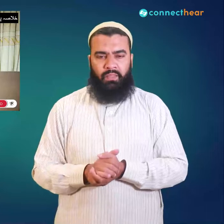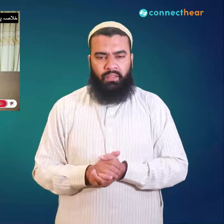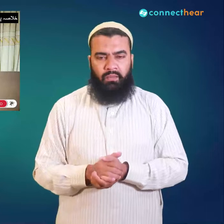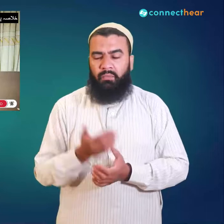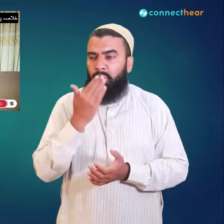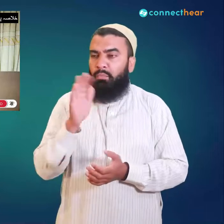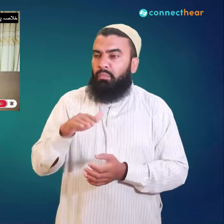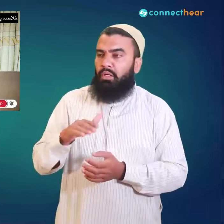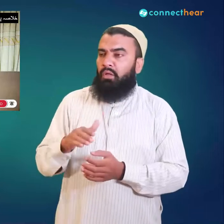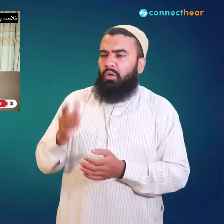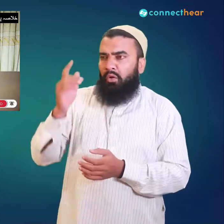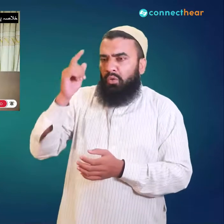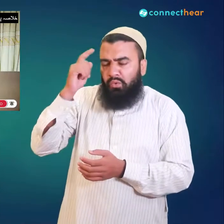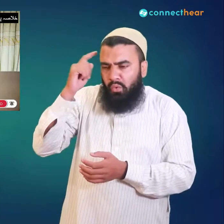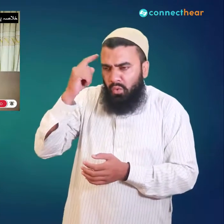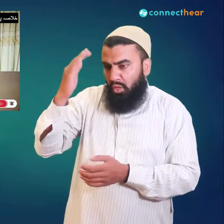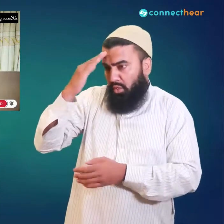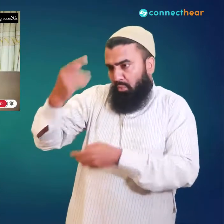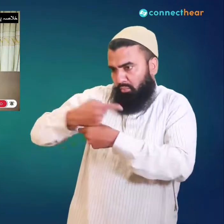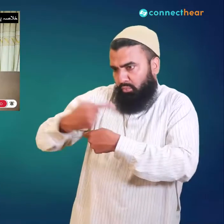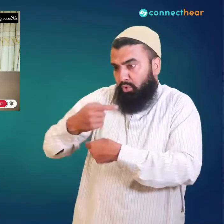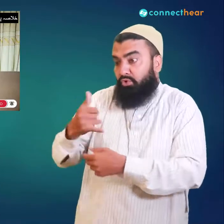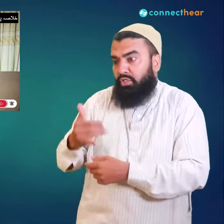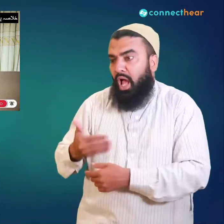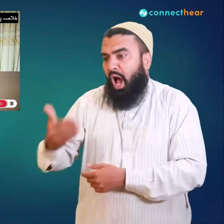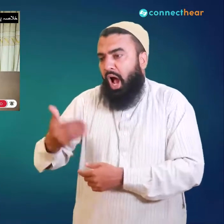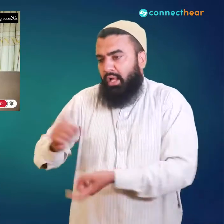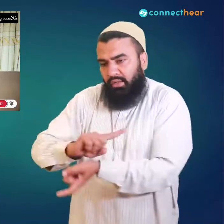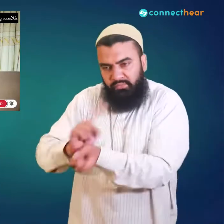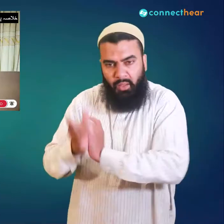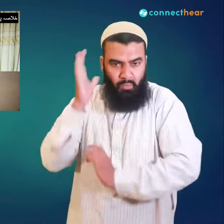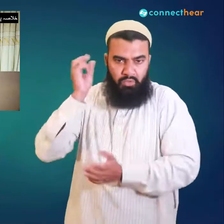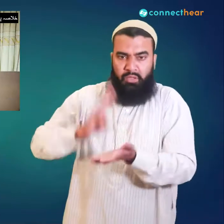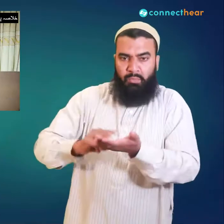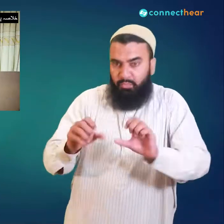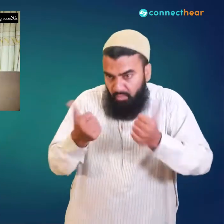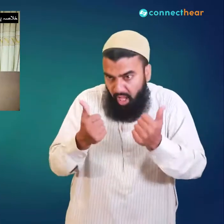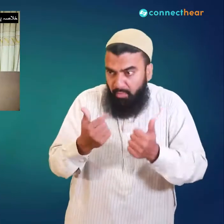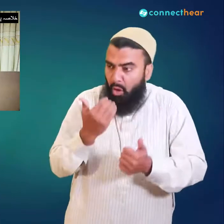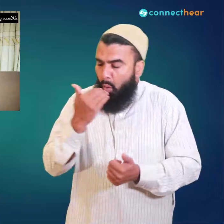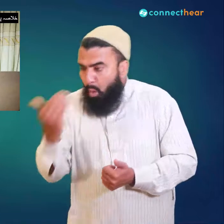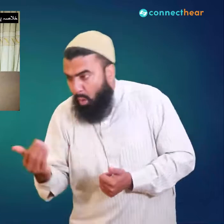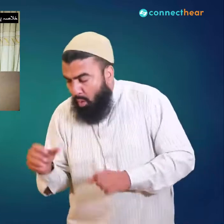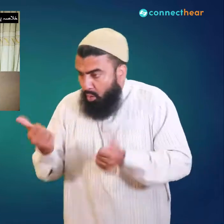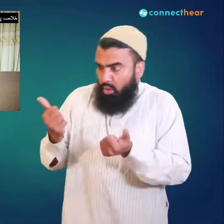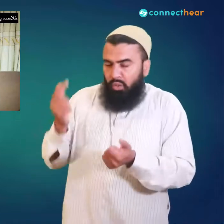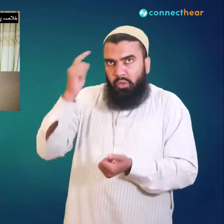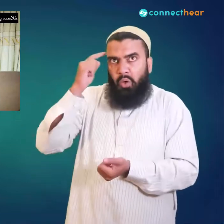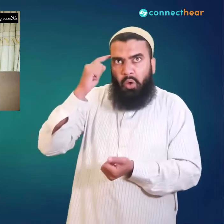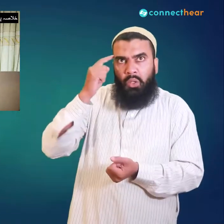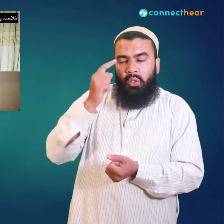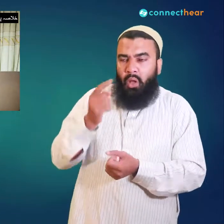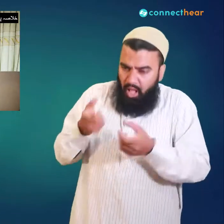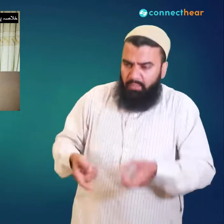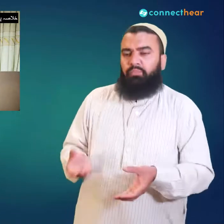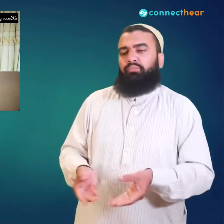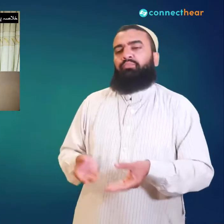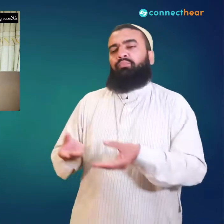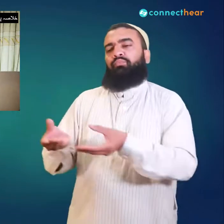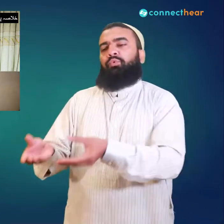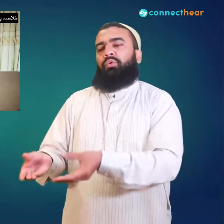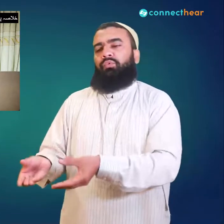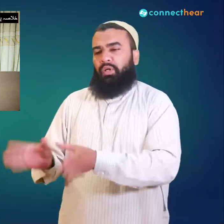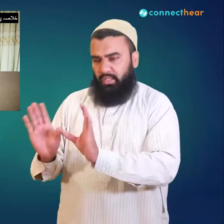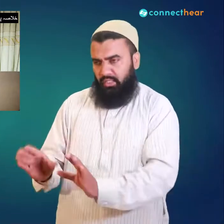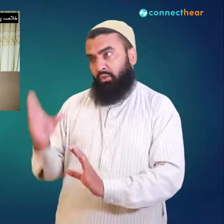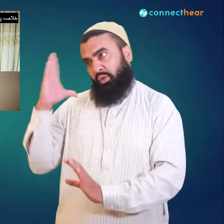کہ اس کی مدد ہو رہی اور اس کی ضروریات پوری ہو رہی ہیں، اگر یہ نیت کر کے اس کو عطیہ یا ہدیہ دیا جائے گا تو بھی یہ